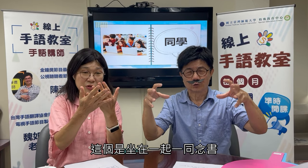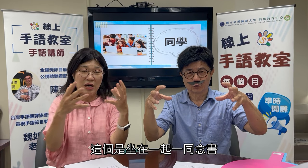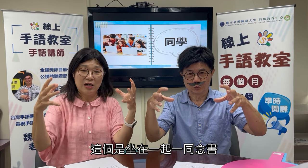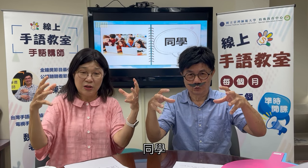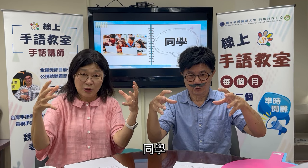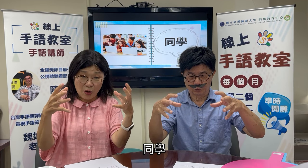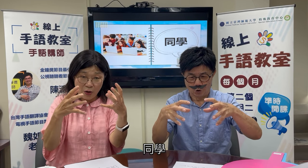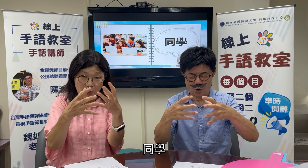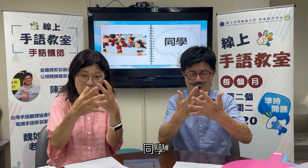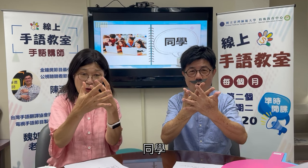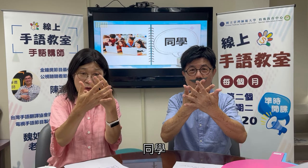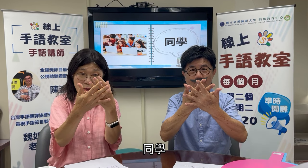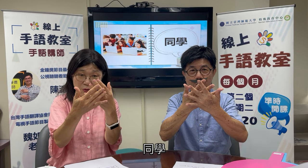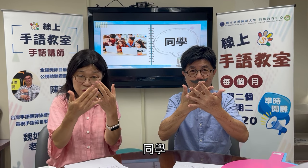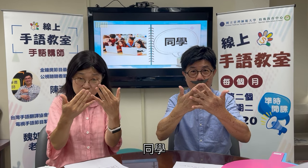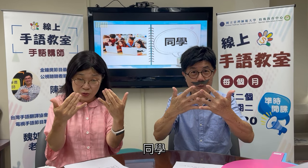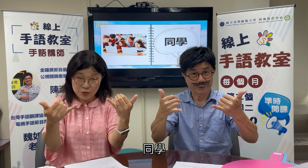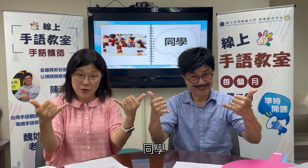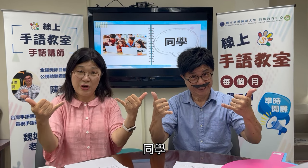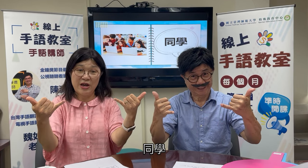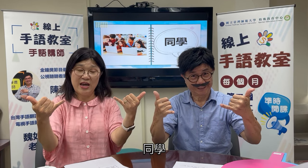啊，同学，